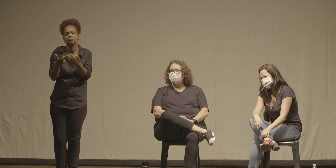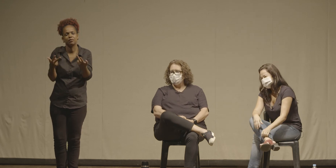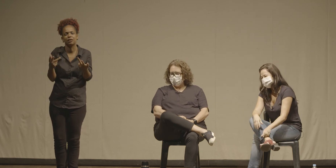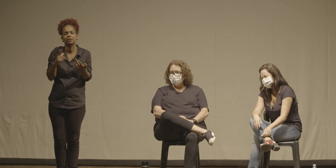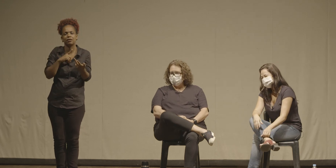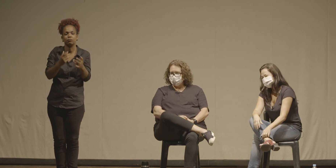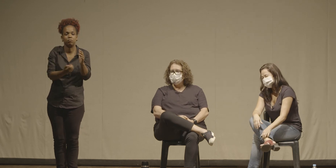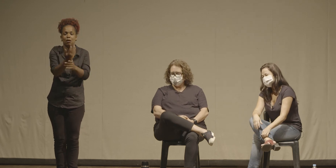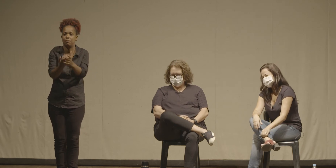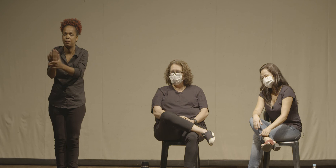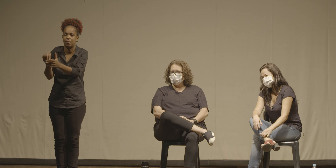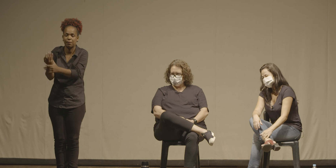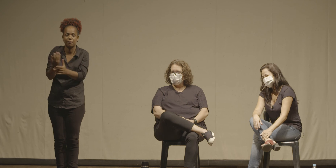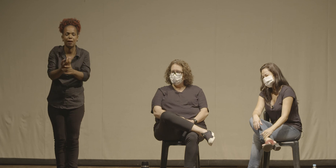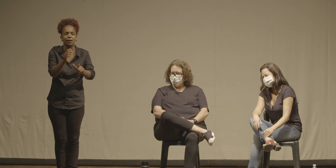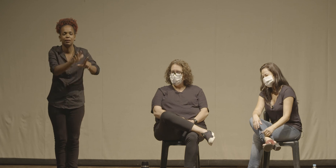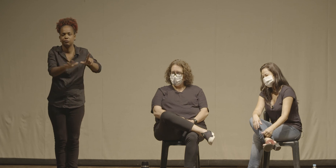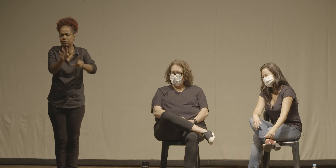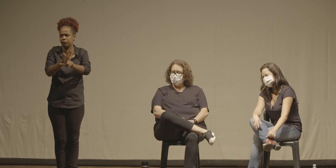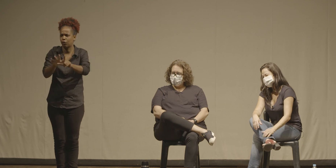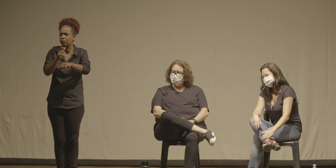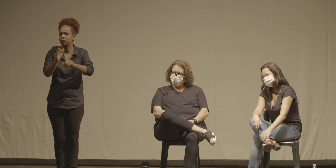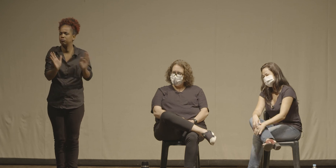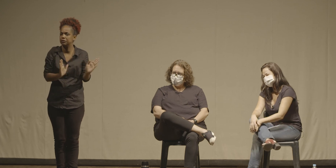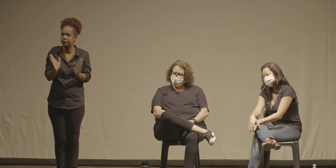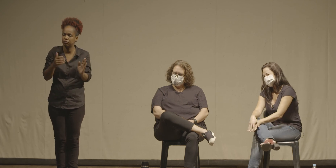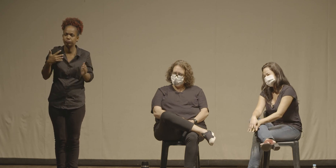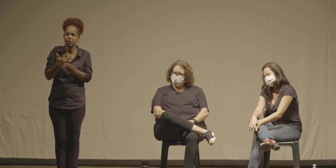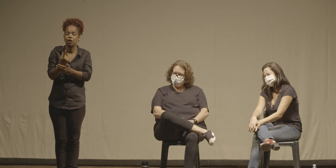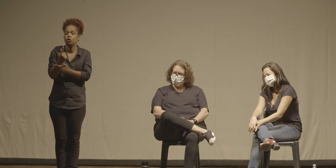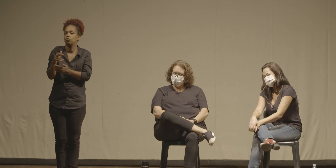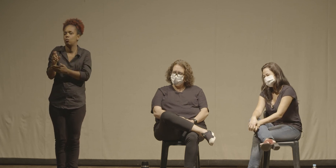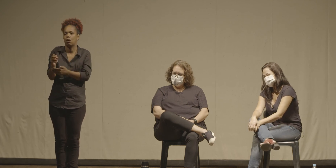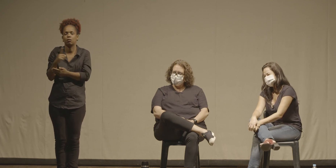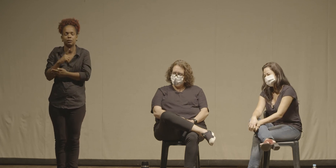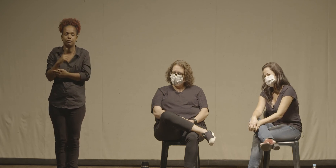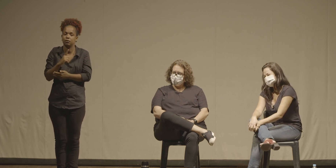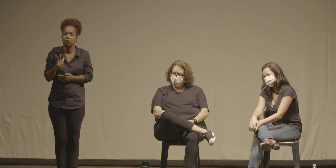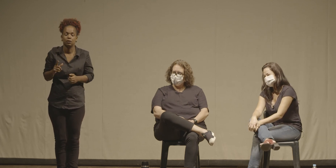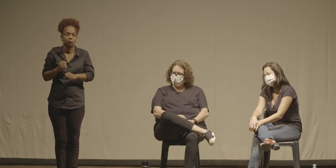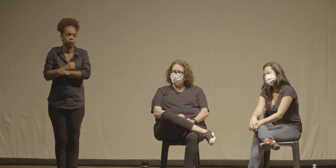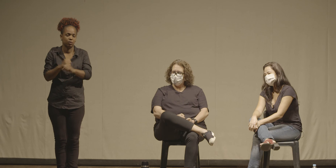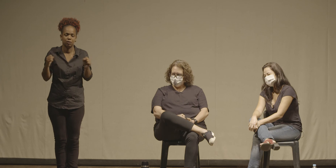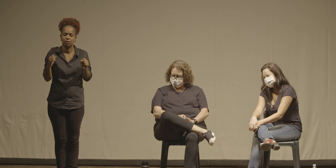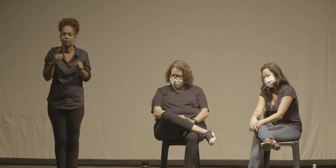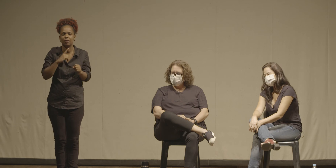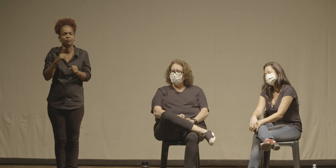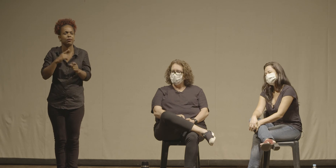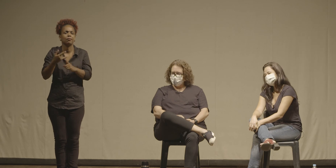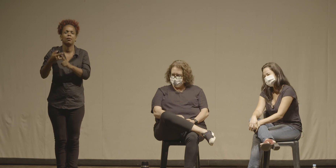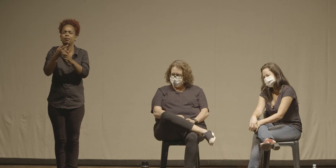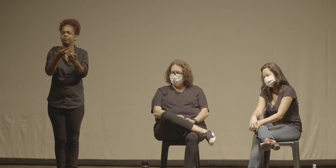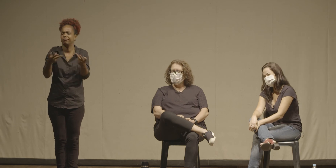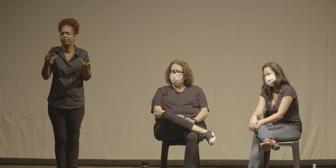que surgiram, né, nesse tempo para cá, de um ano para cá, é uma coisa impressionante. Você tem a Amazon, você tem a Netflix, você